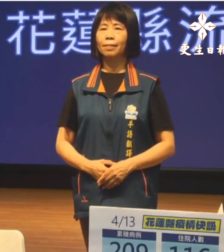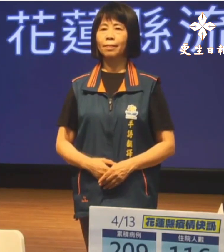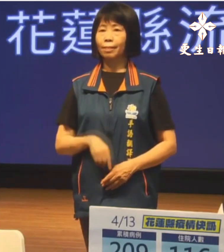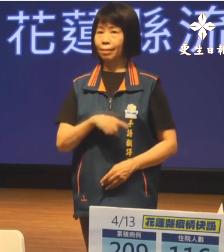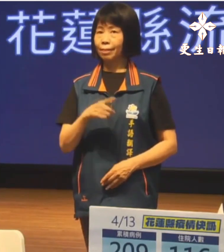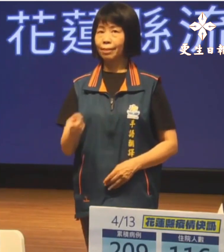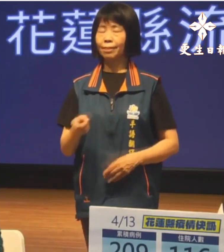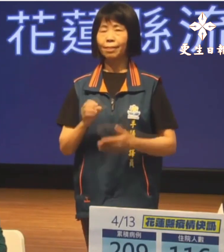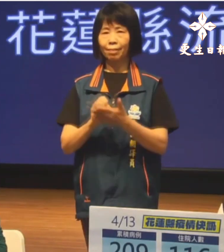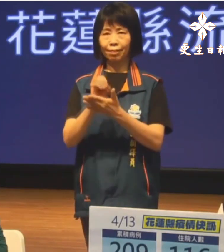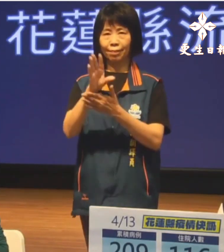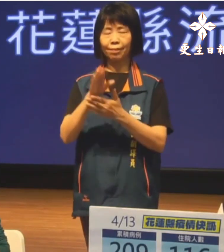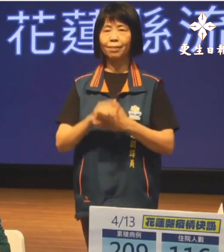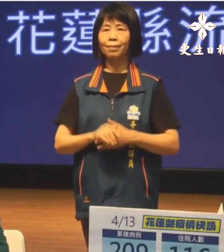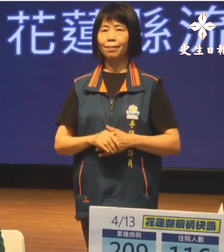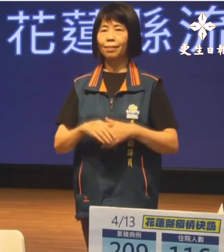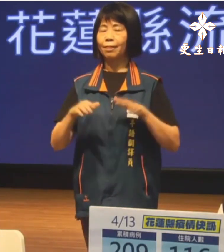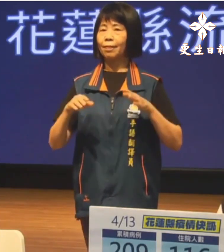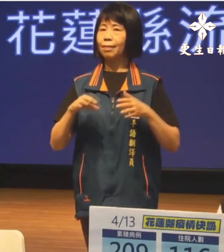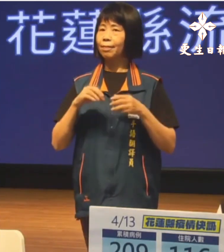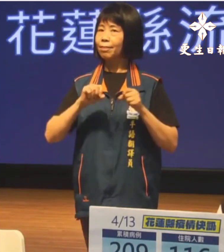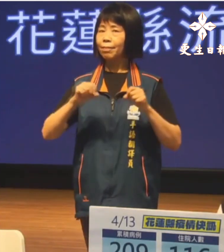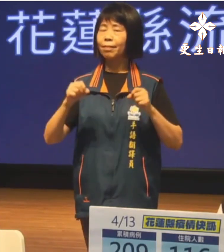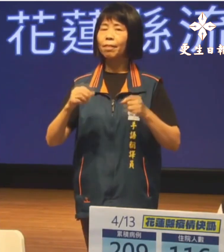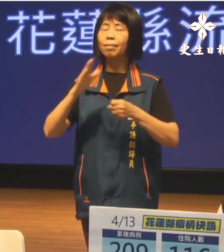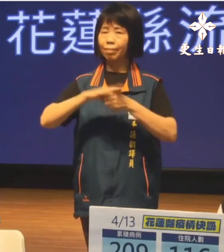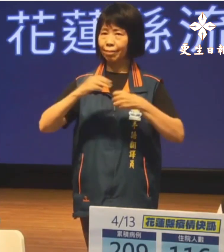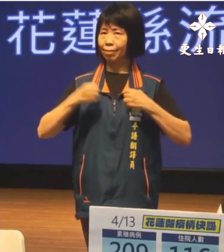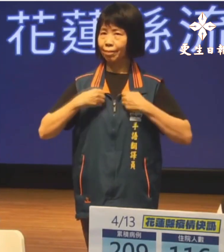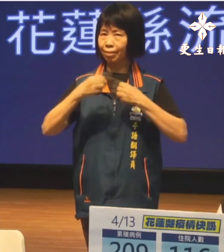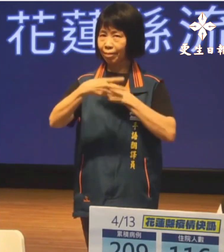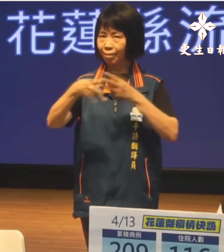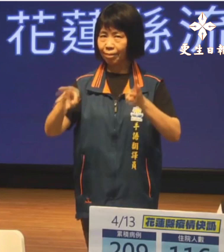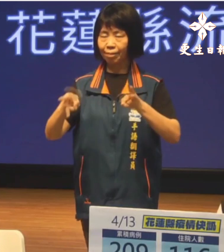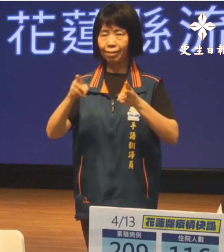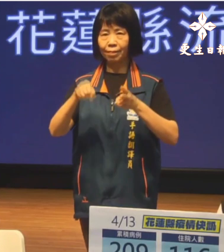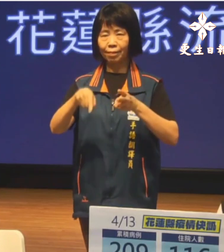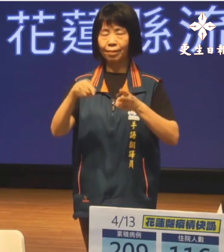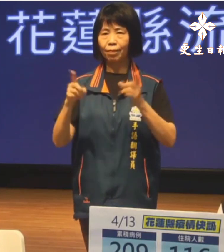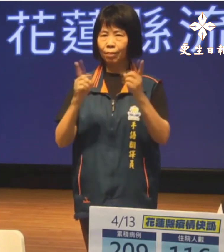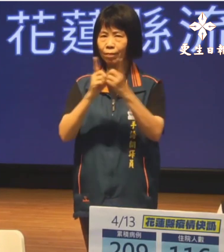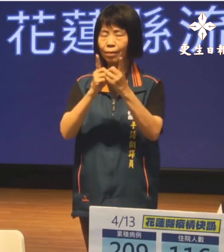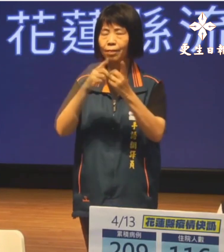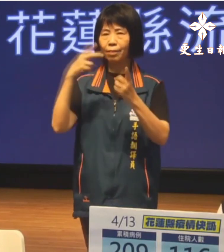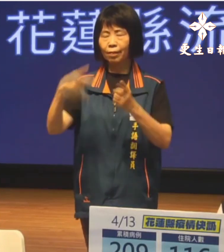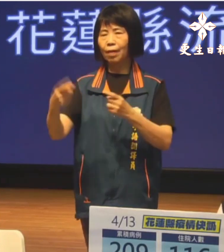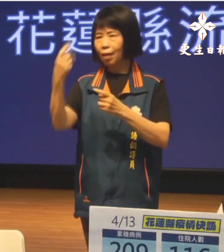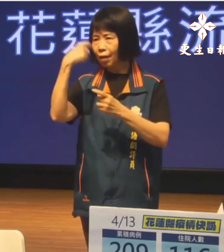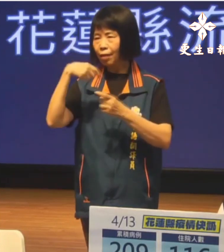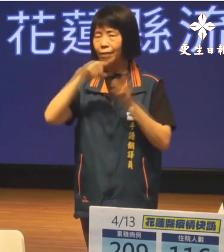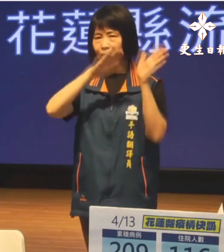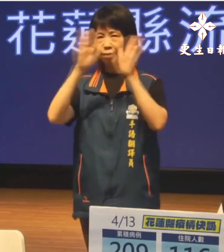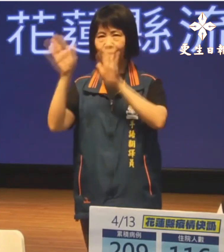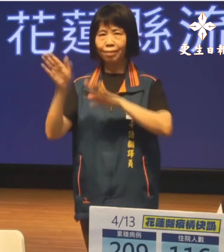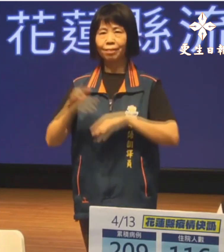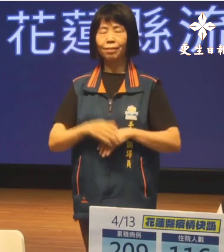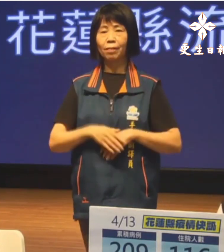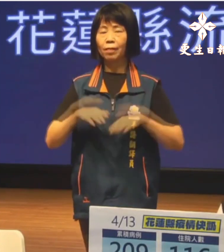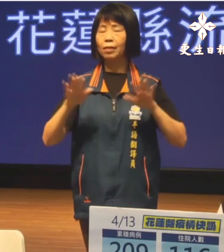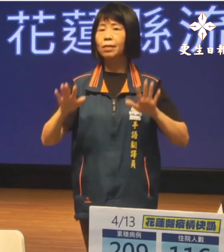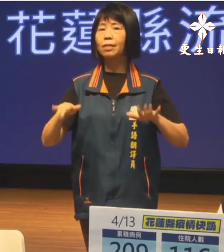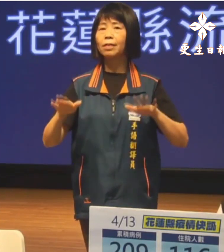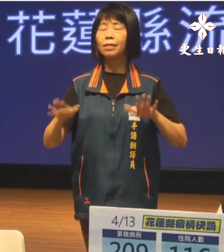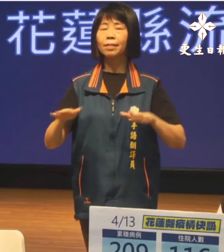再来是跟各位报告是我们相关的补习班的一个相关接触跟采检的情形。那